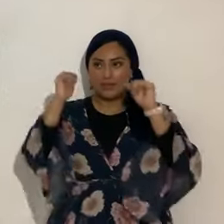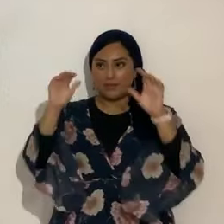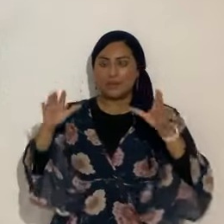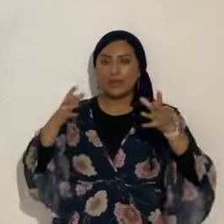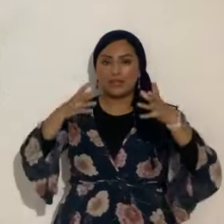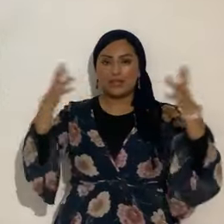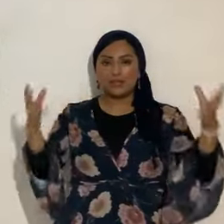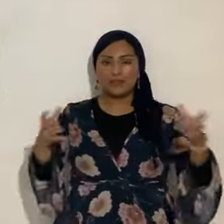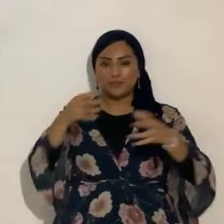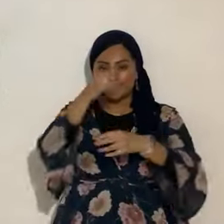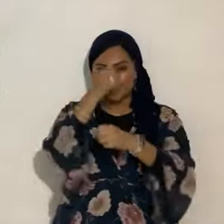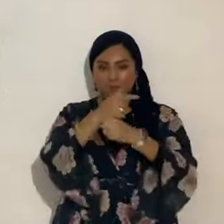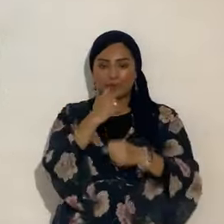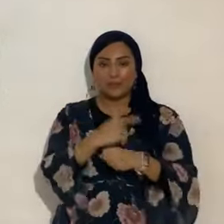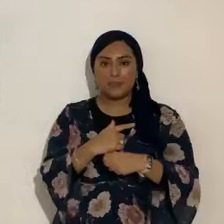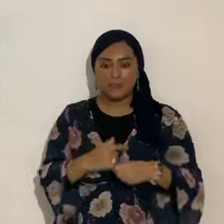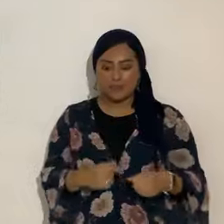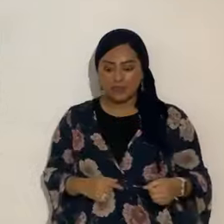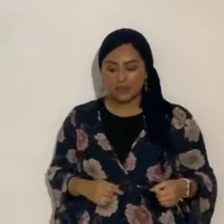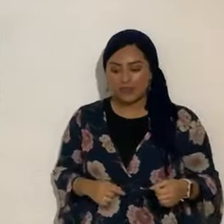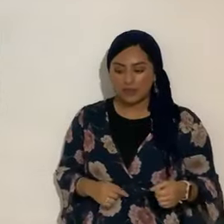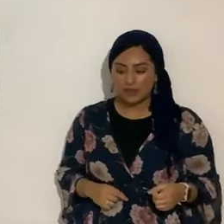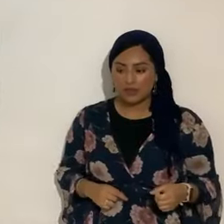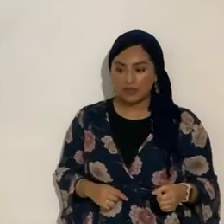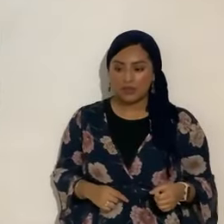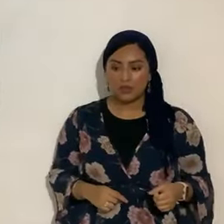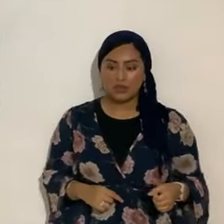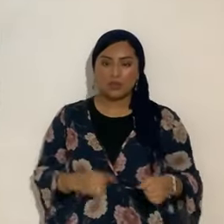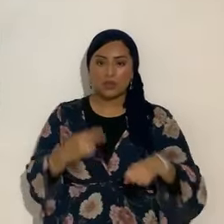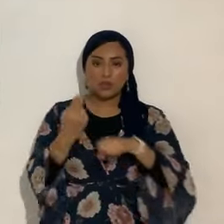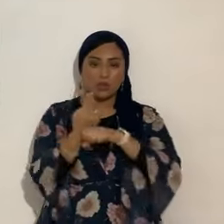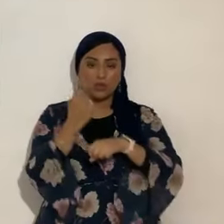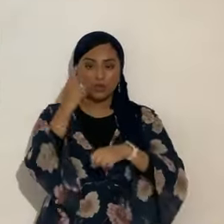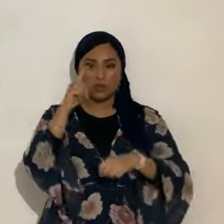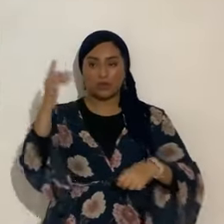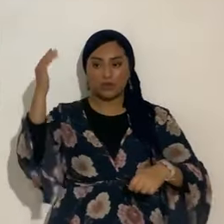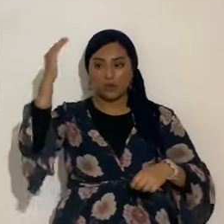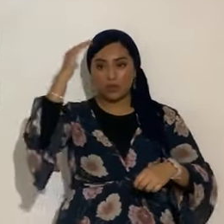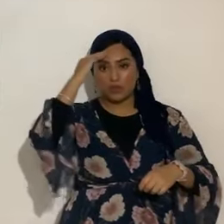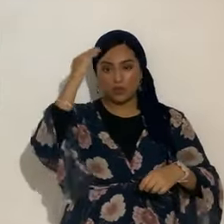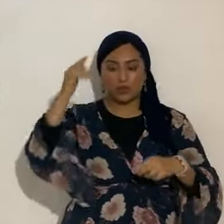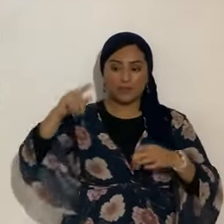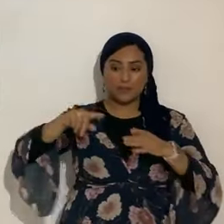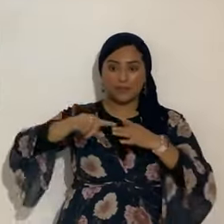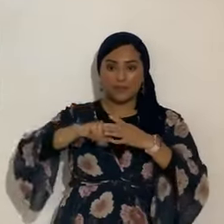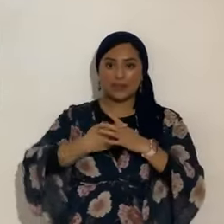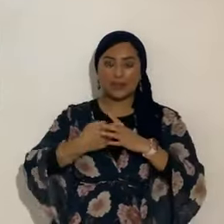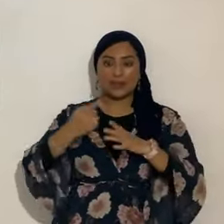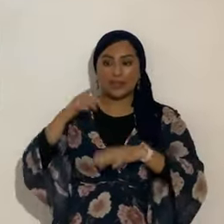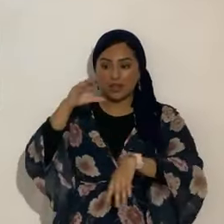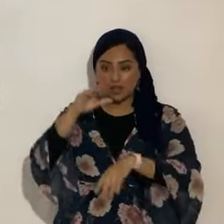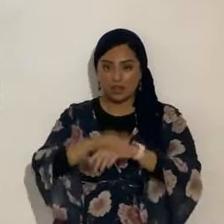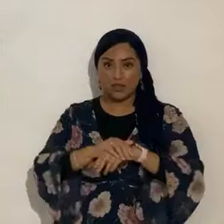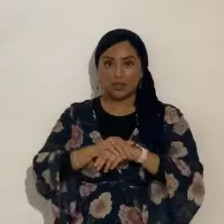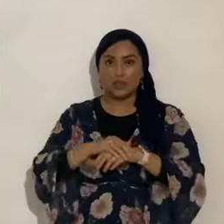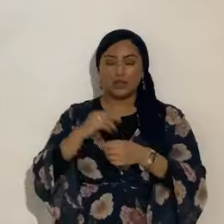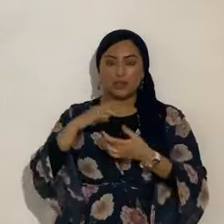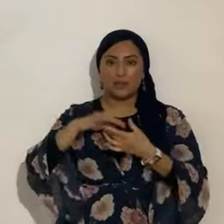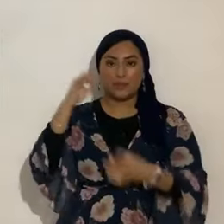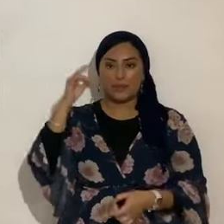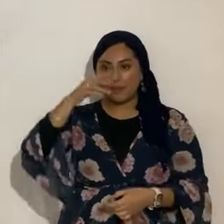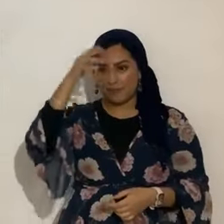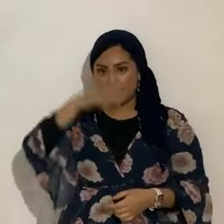mucho, hermanos preciosos. El término mente se utiliza para representar el principio activo del espíritu